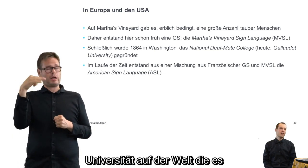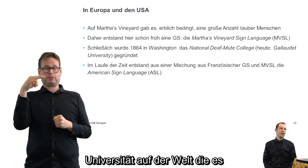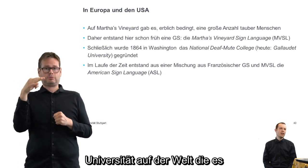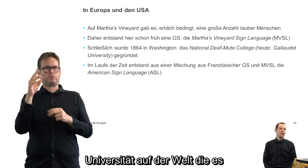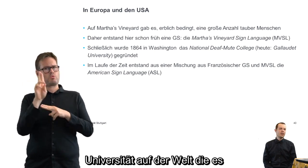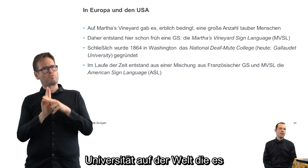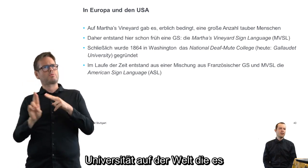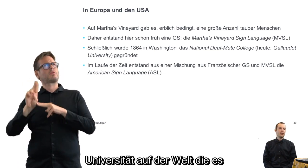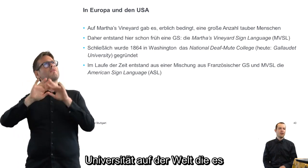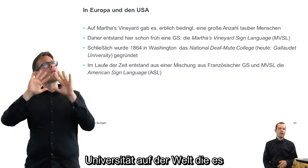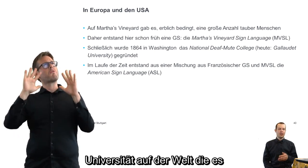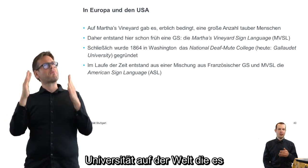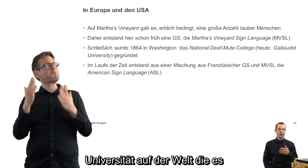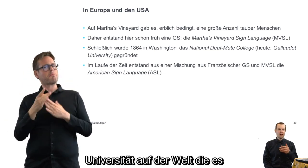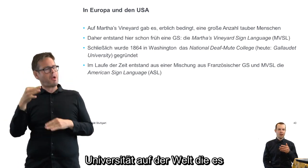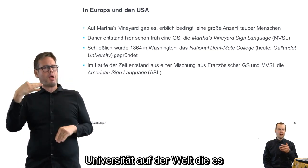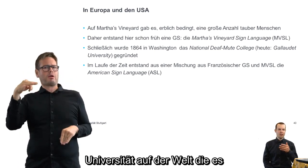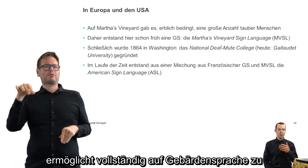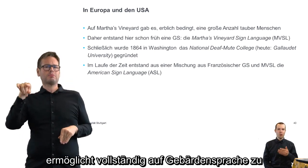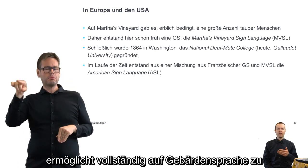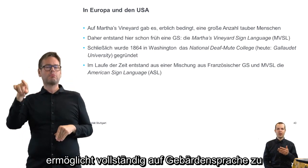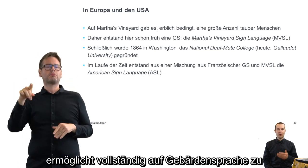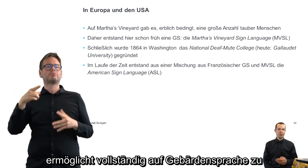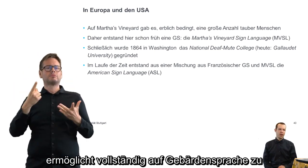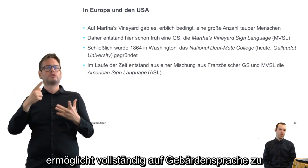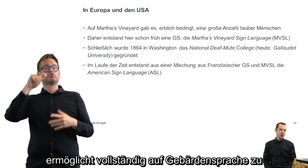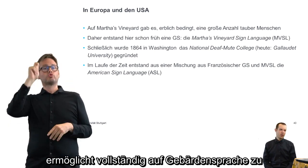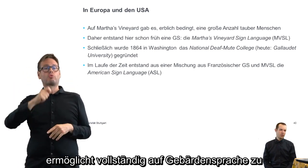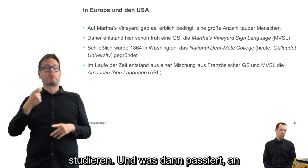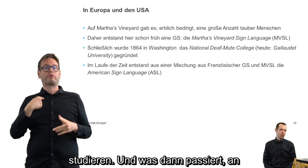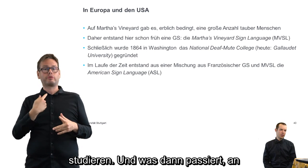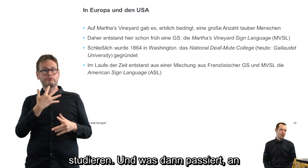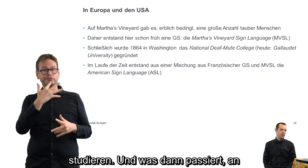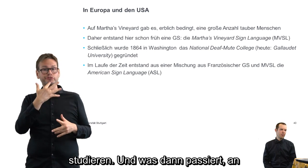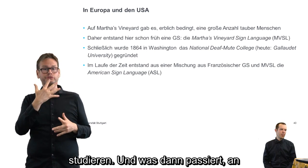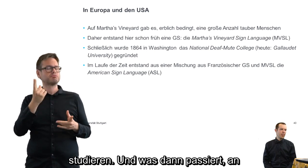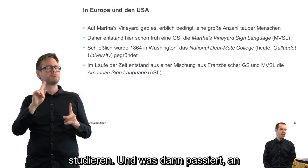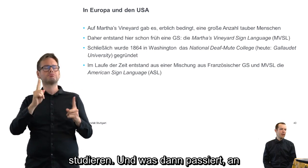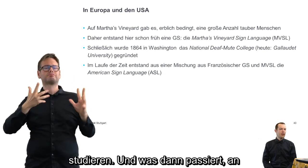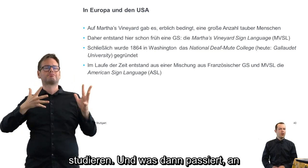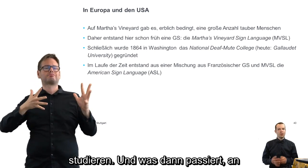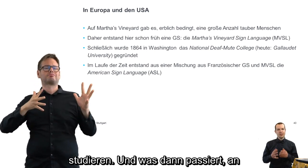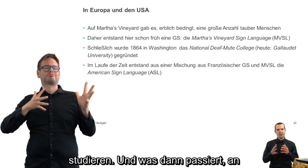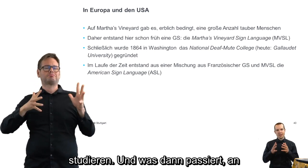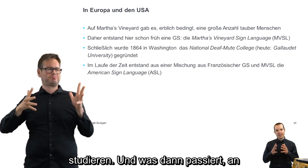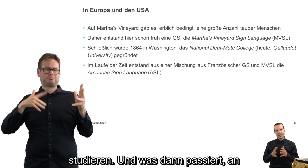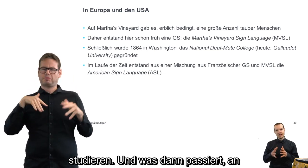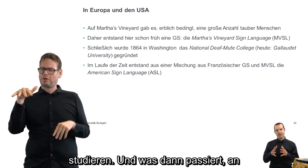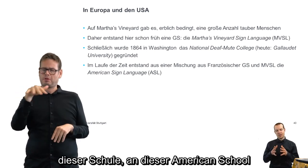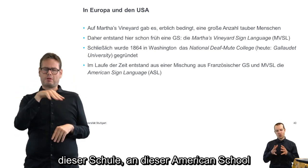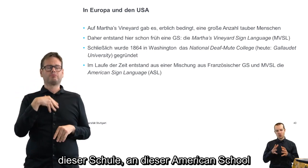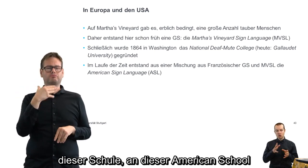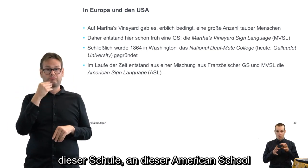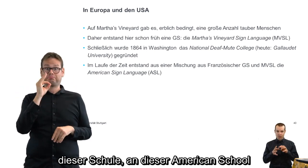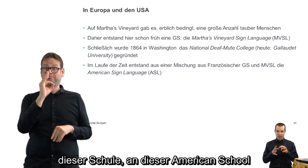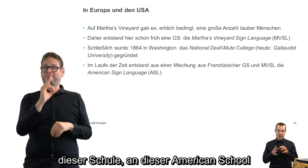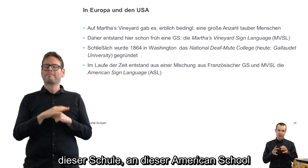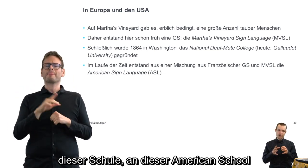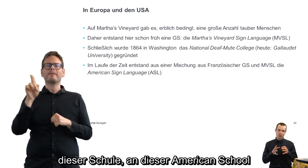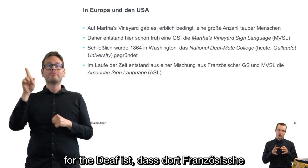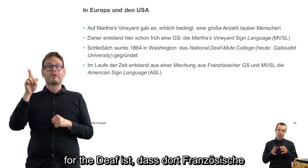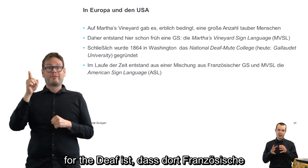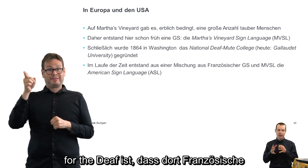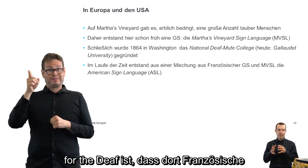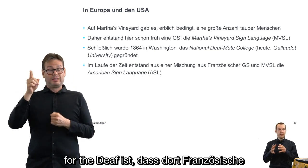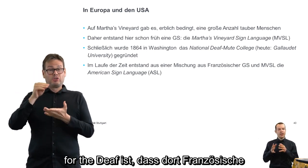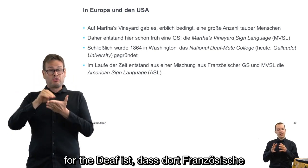auf der Welt, die es ermöglicht, auf Gebärdensprache zu studieren. Und was dann passiert ist in dieser Schule, in dieser